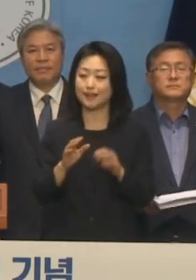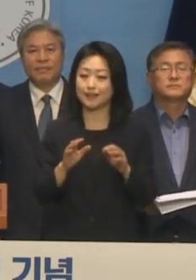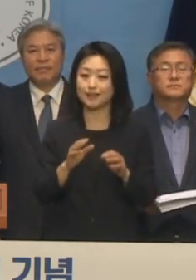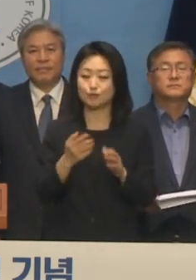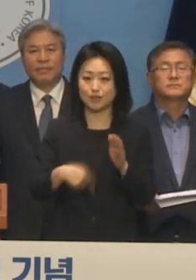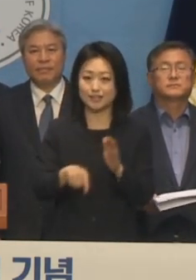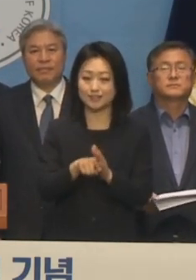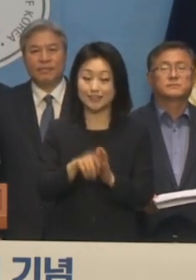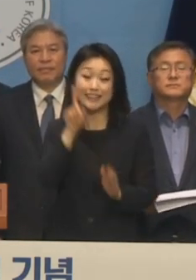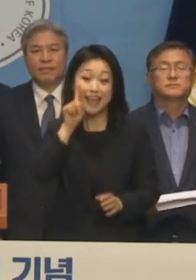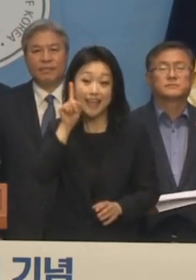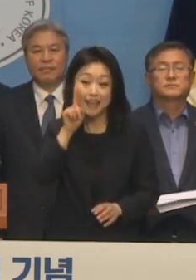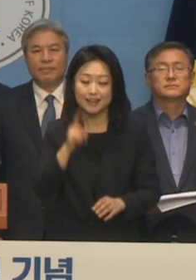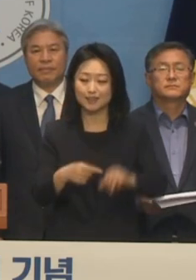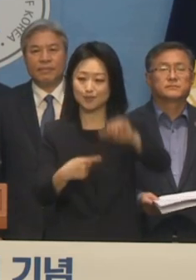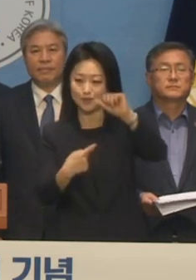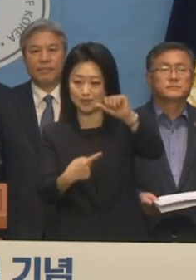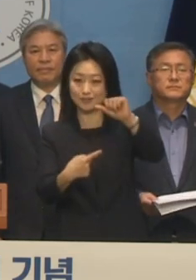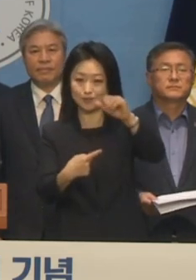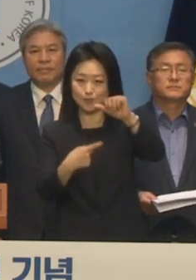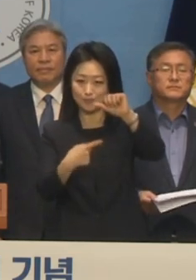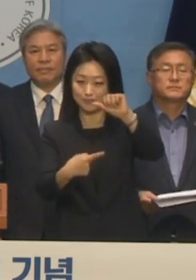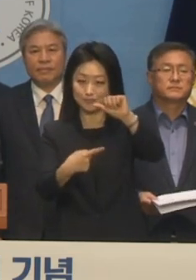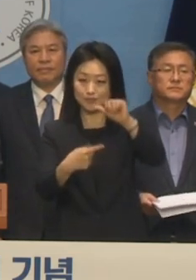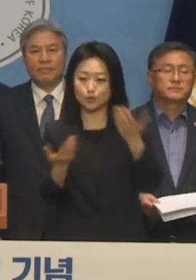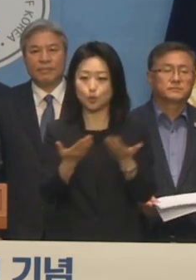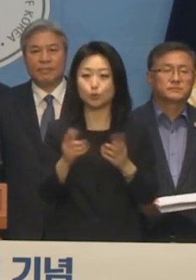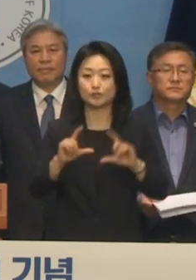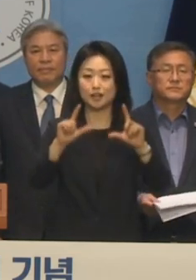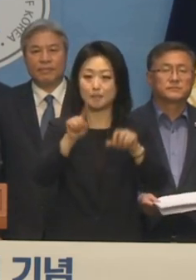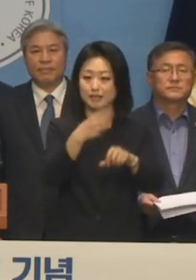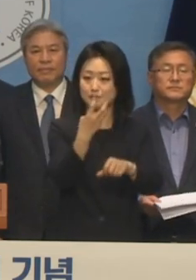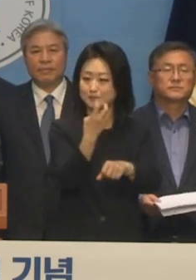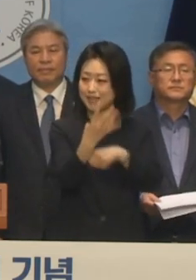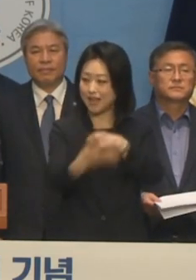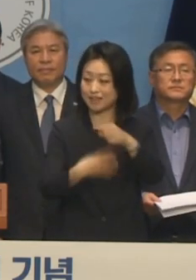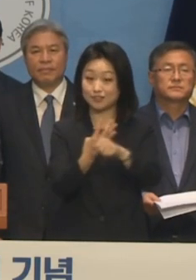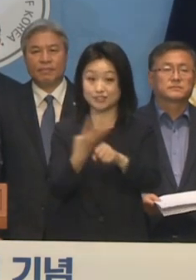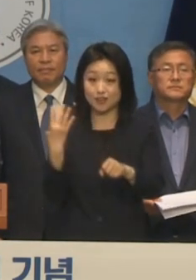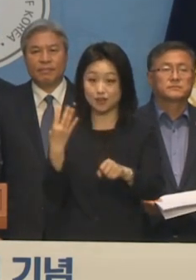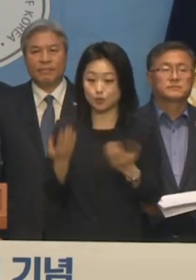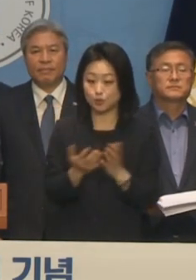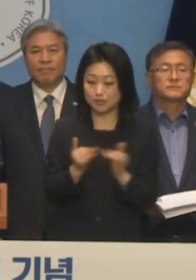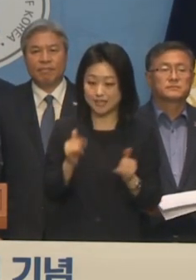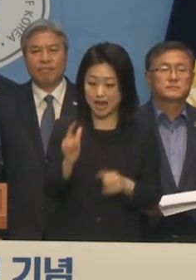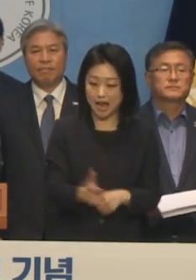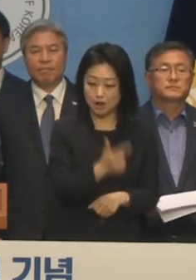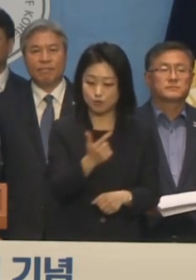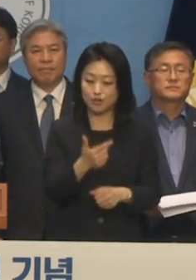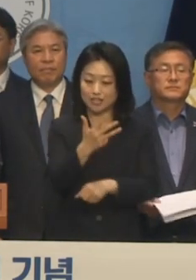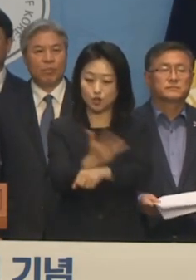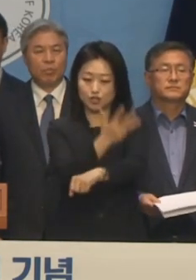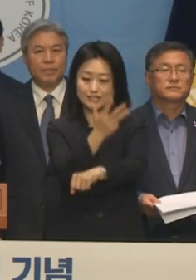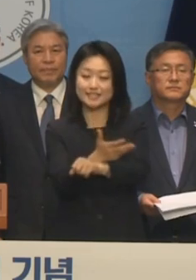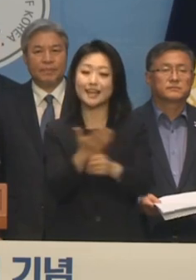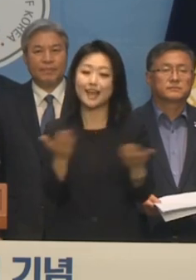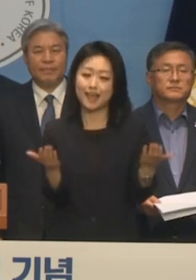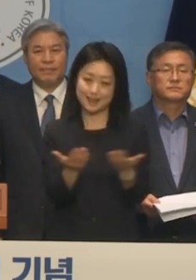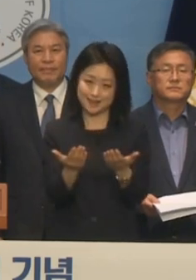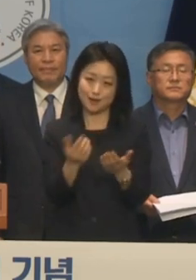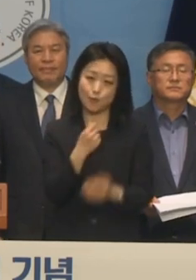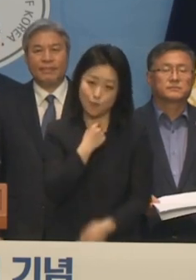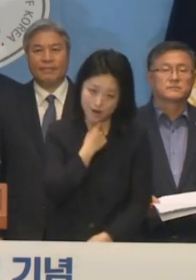노동절입니다. 지금으로부터 134년 전 노동자들이 모여 하루 8시간 일할 권리를